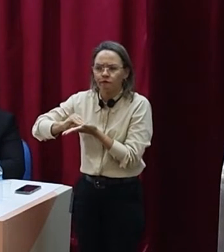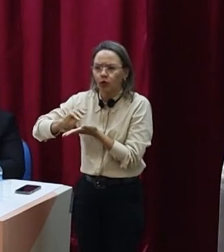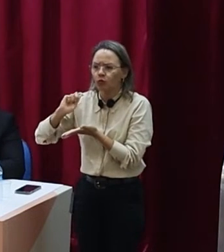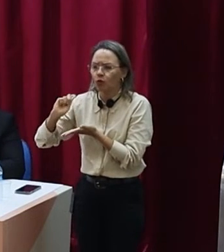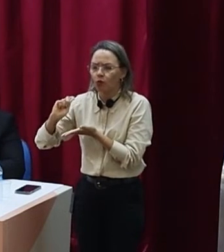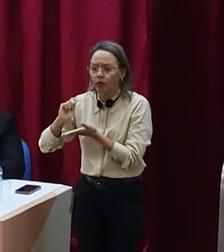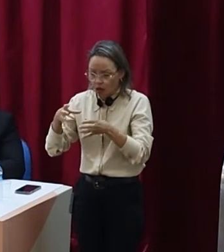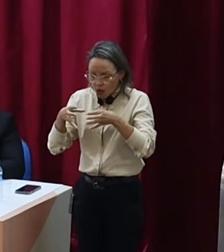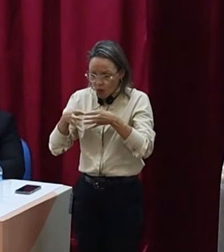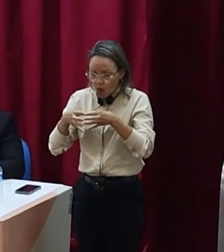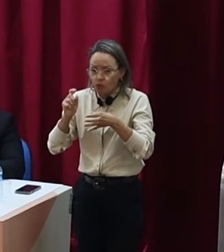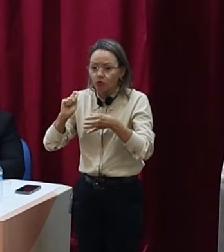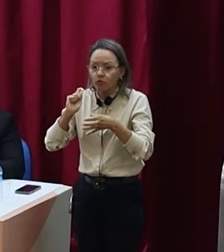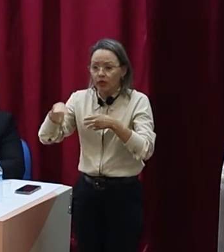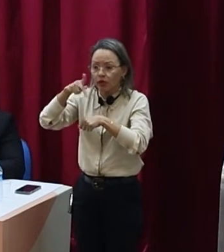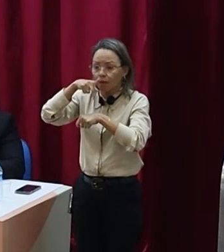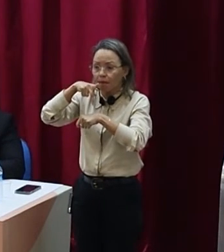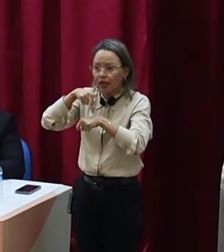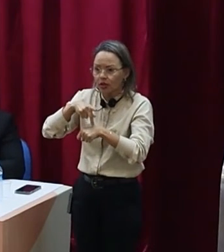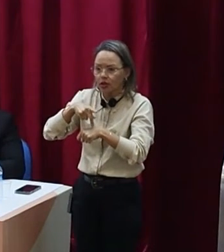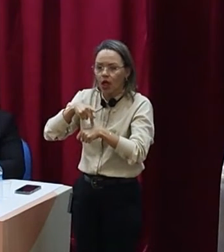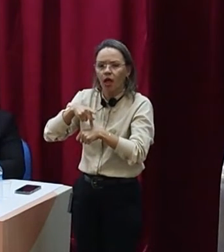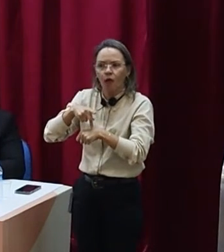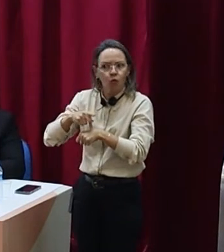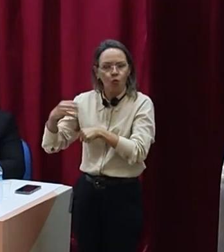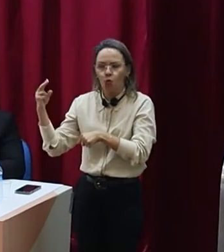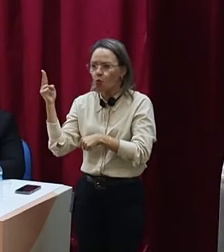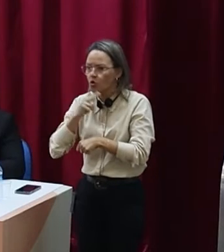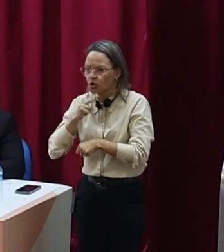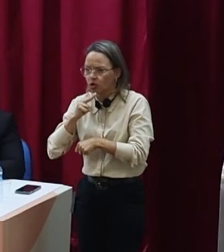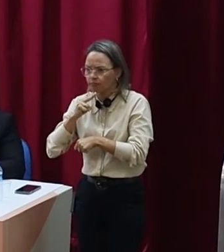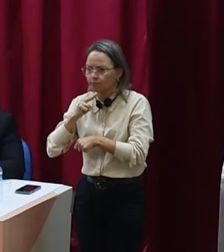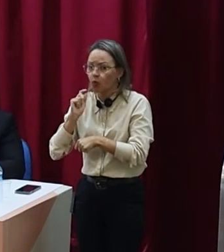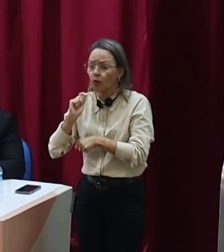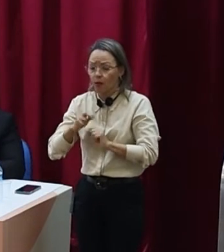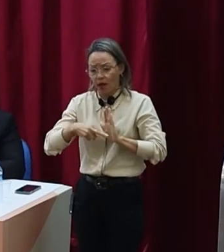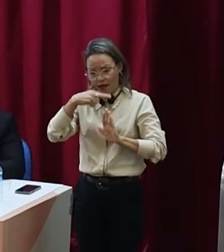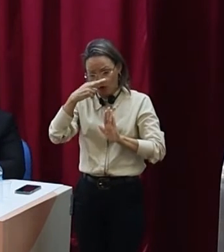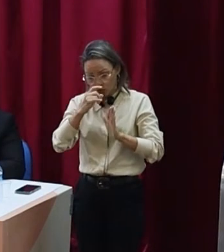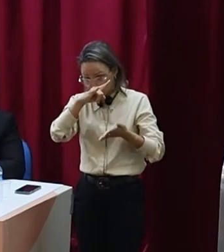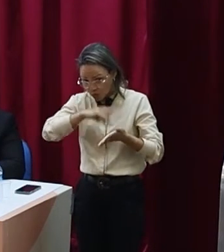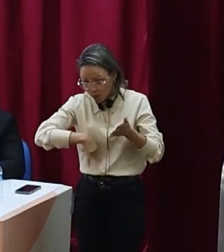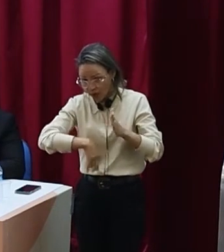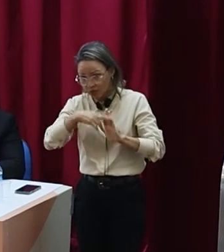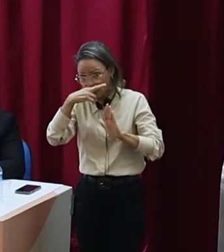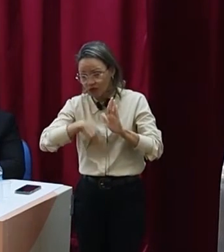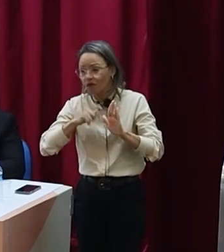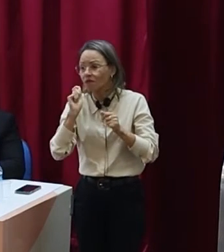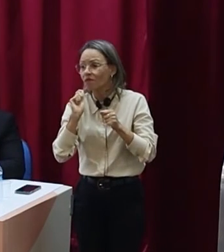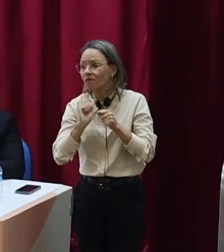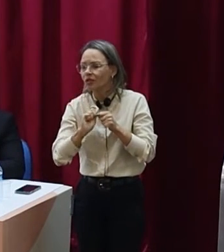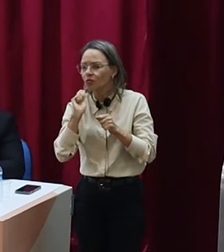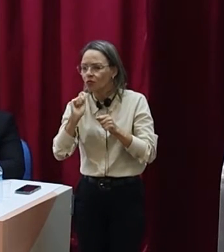a Comissão Interamericana de Direitos Humanos publicasse em caráter de urgência uma resolução determinando